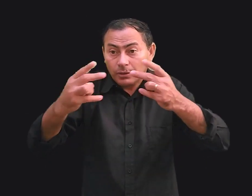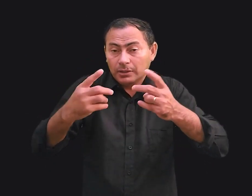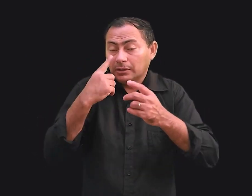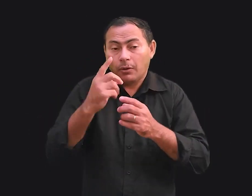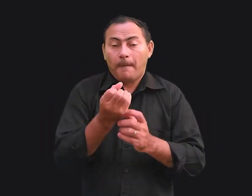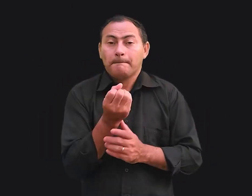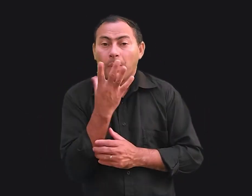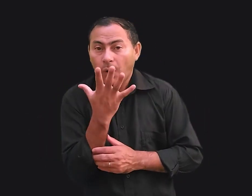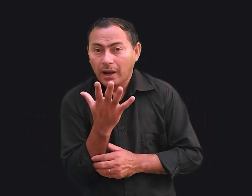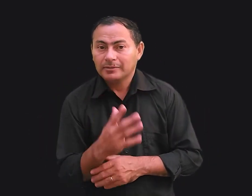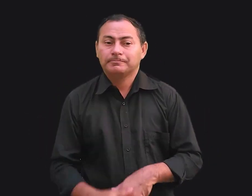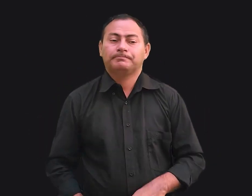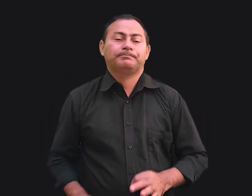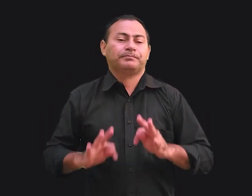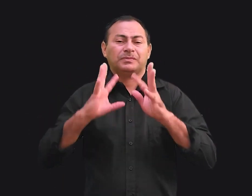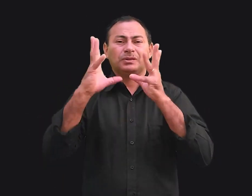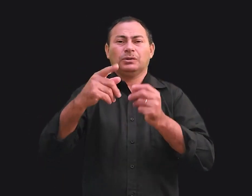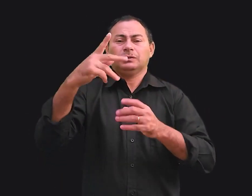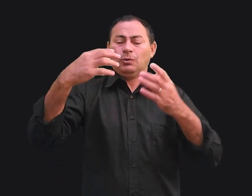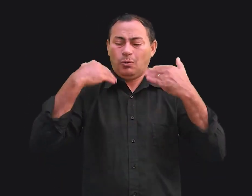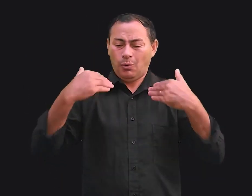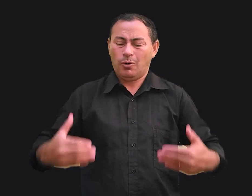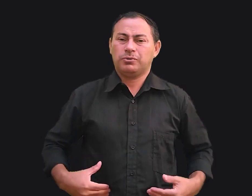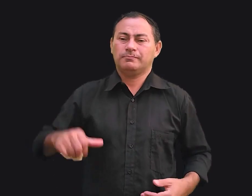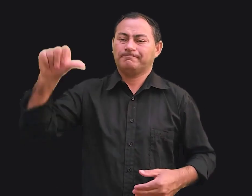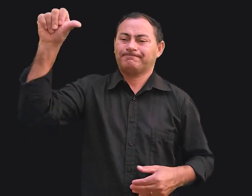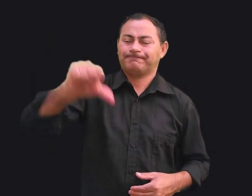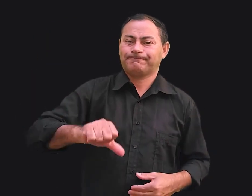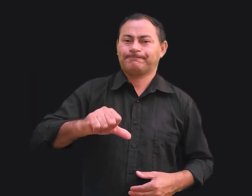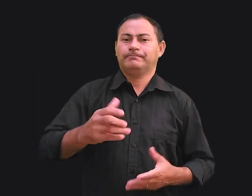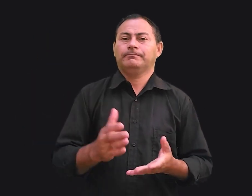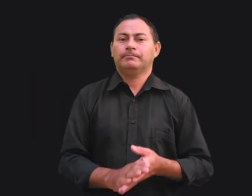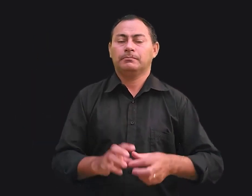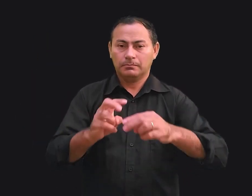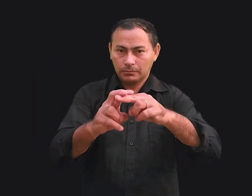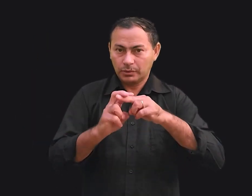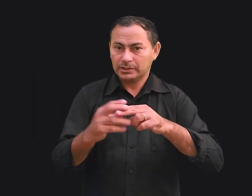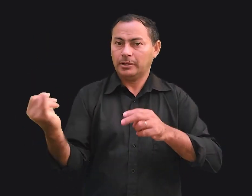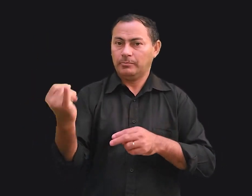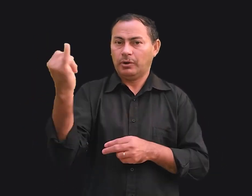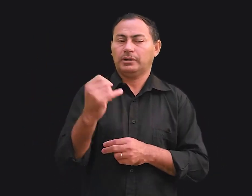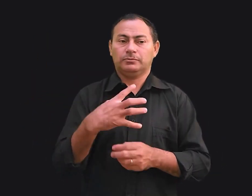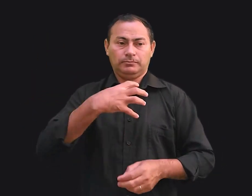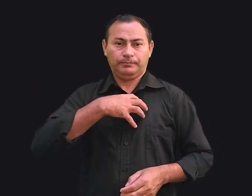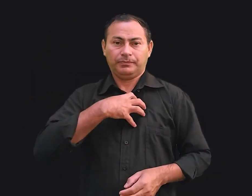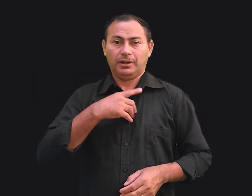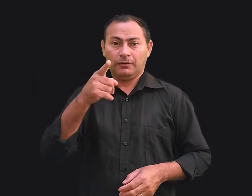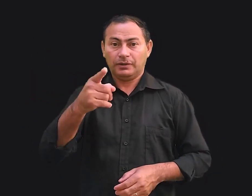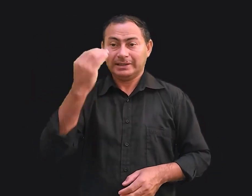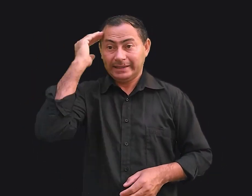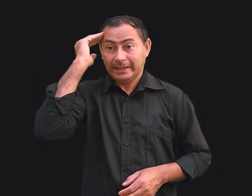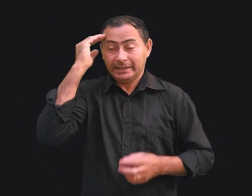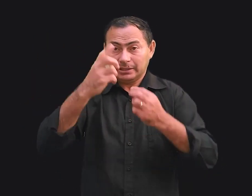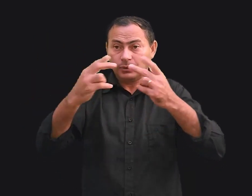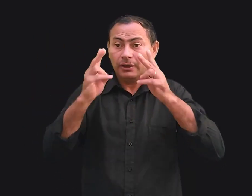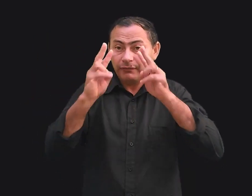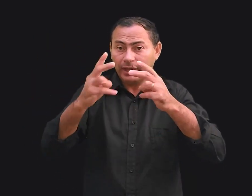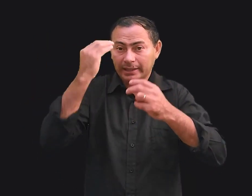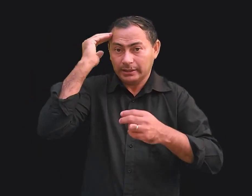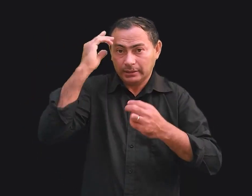coisas não for boa, todo o seu corpo será cheio de escuridão. Por isso é importante a maneira como você vê as